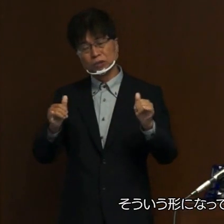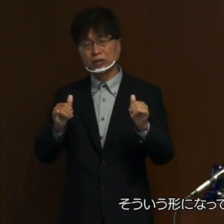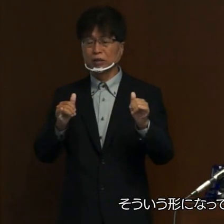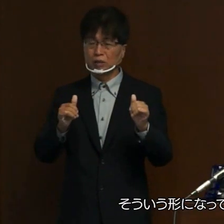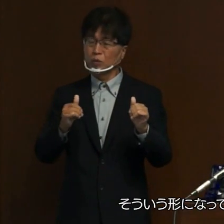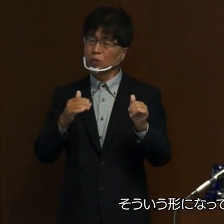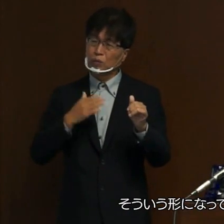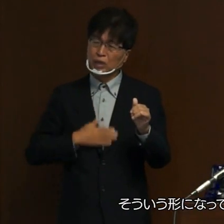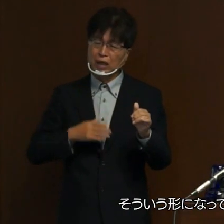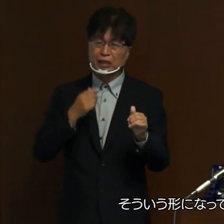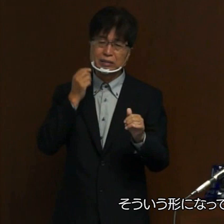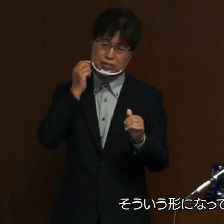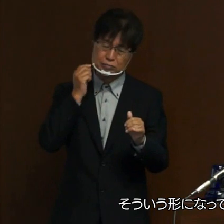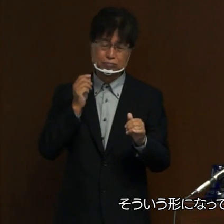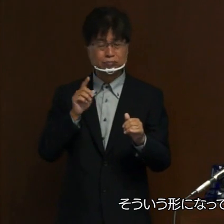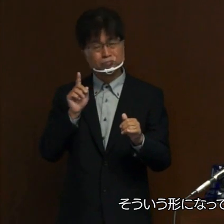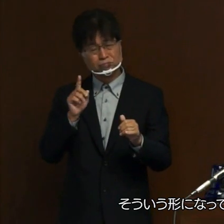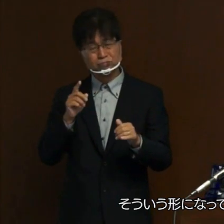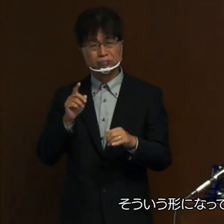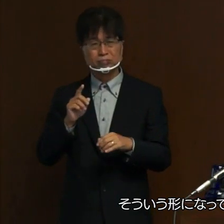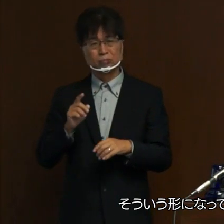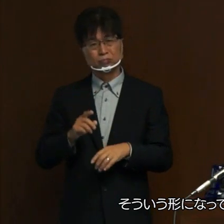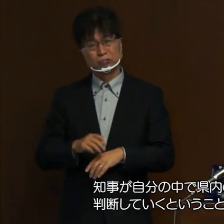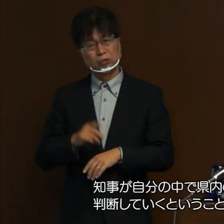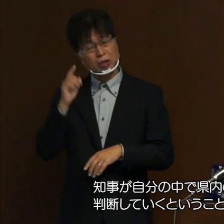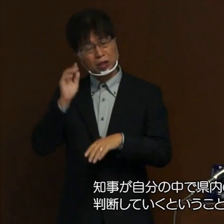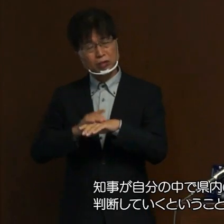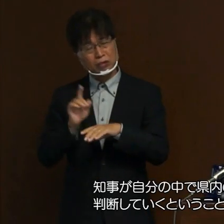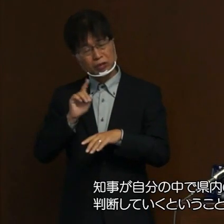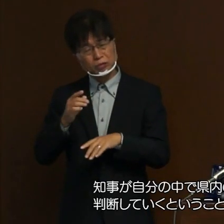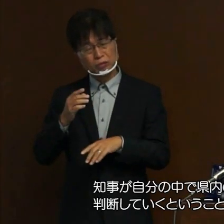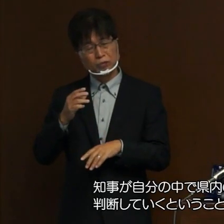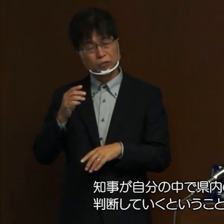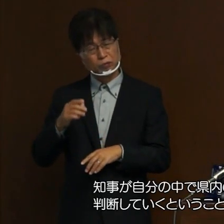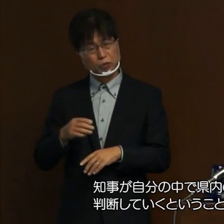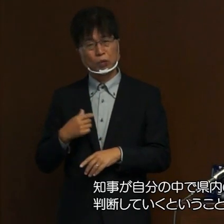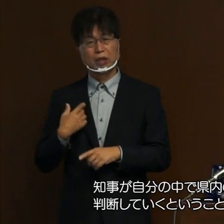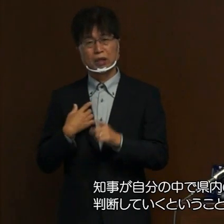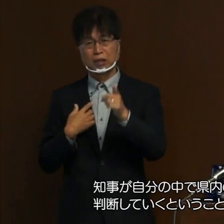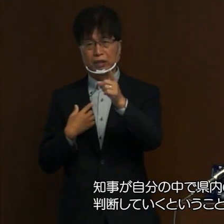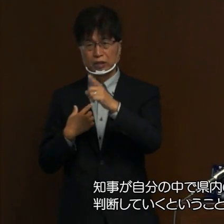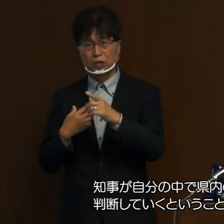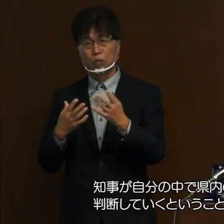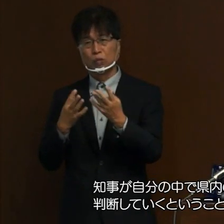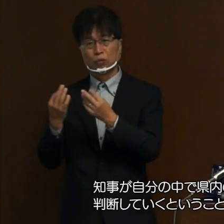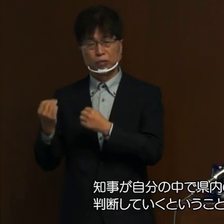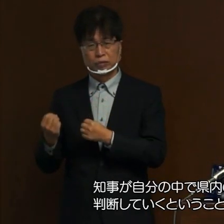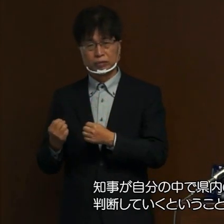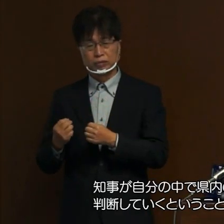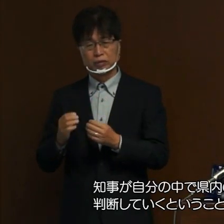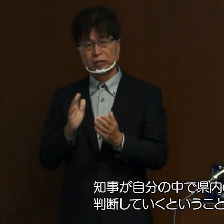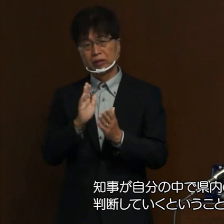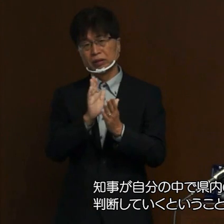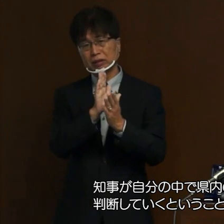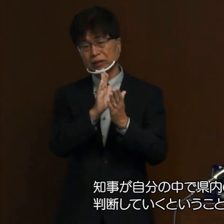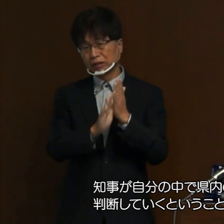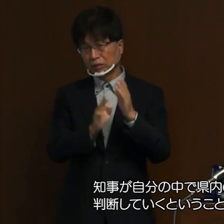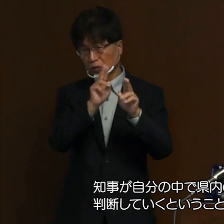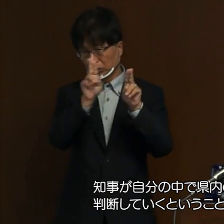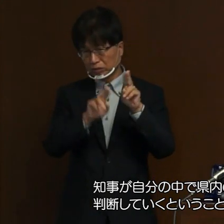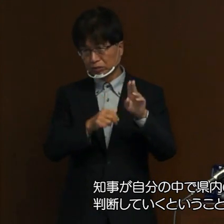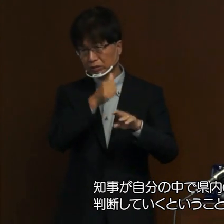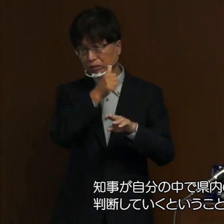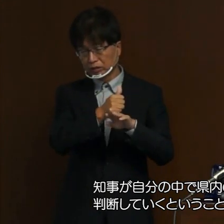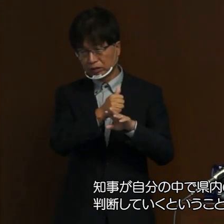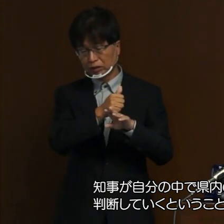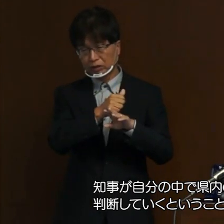そういう形になってしまうんであって、知事が自分の中でこう県内の状況を踏まえながら